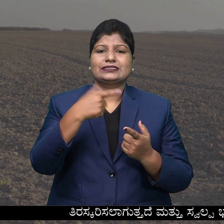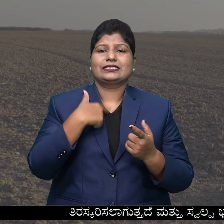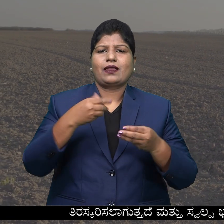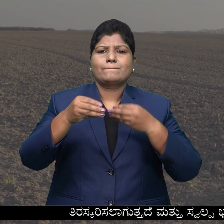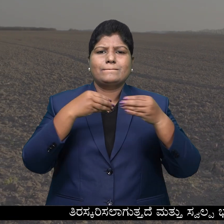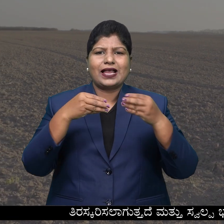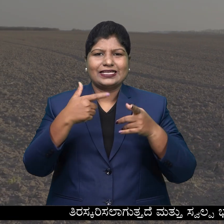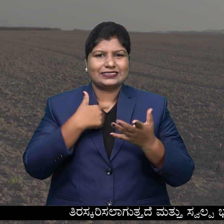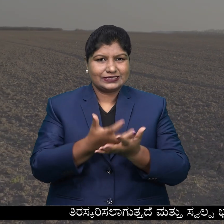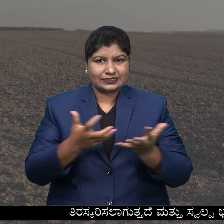ಮಾತ್ರ ಮರುಬಳಕೆ ಮಾಡಲಾಗುತ್ತೆ.